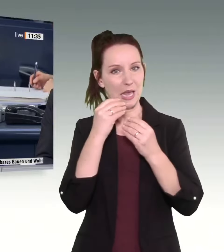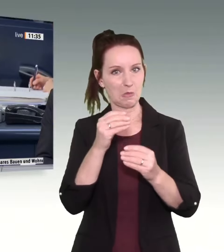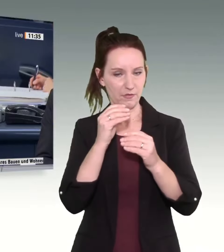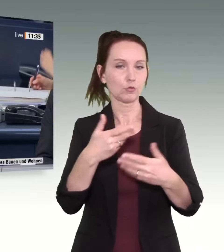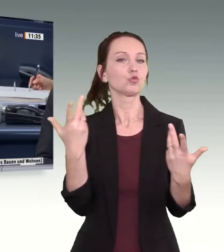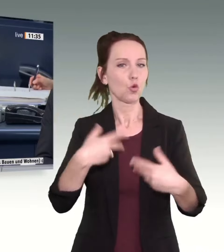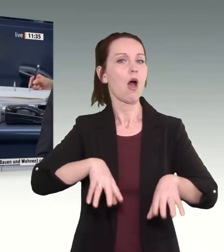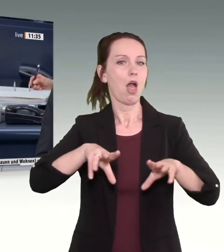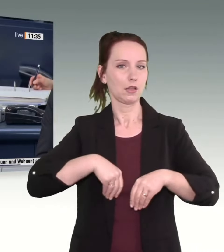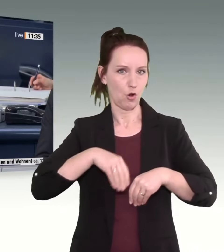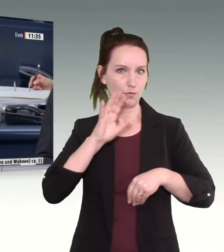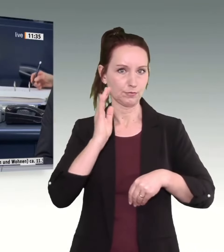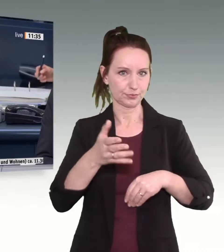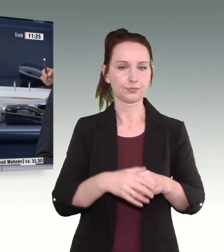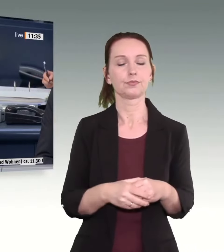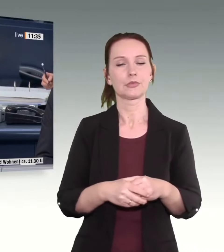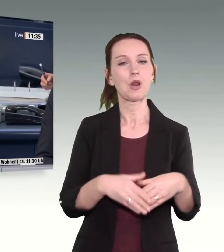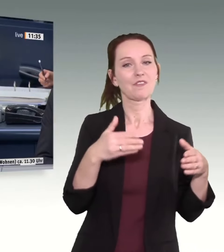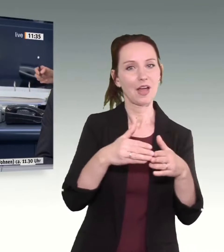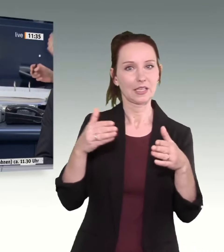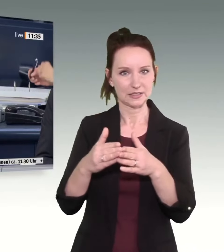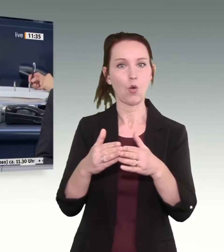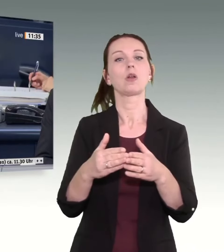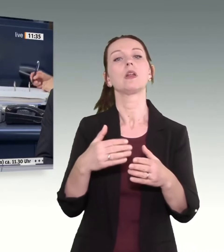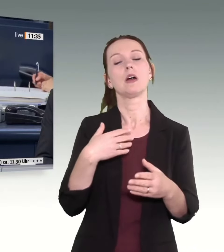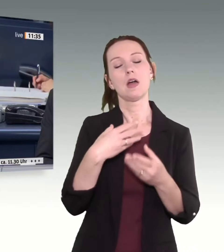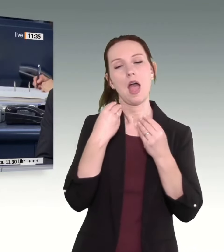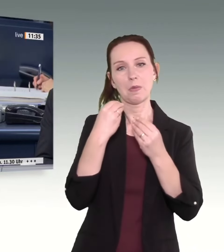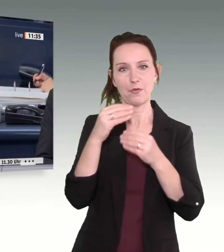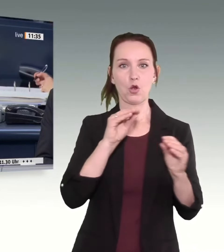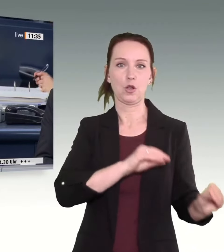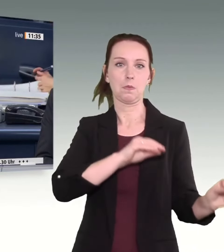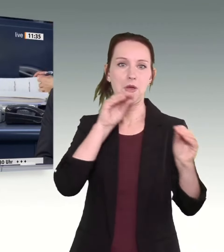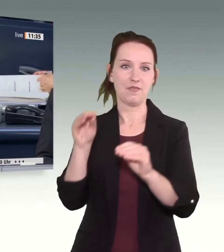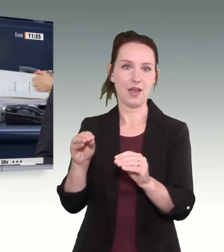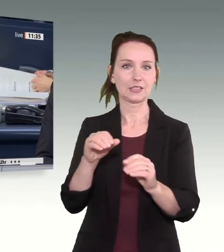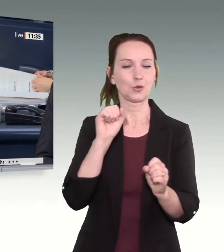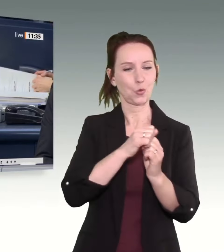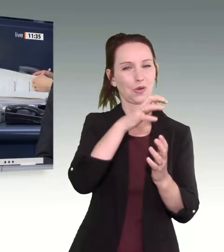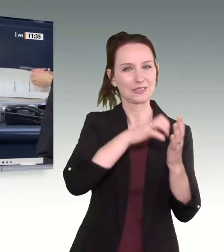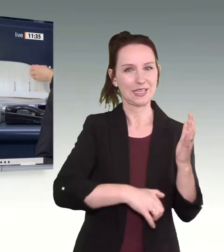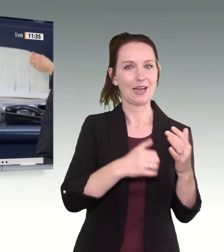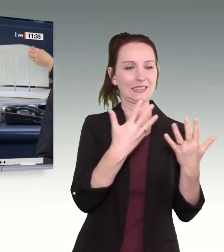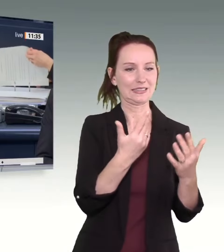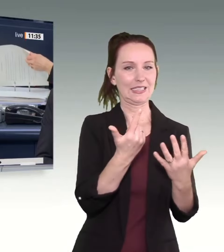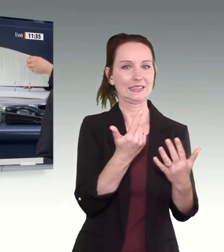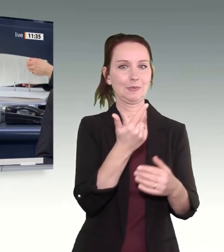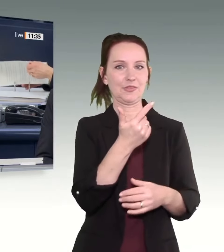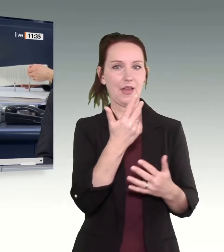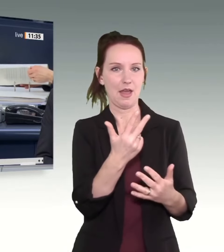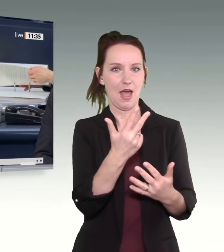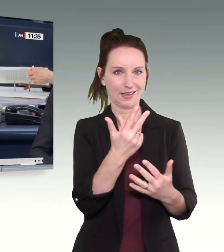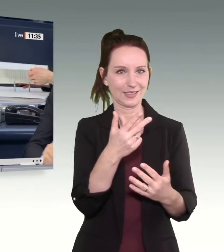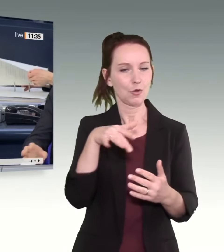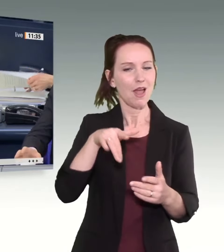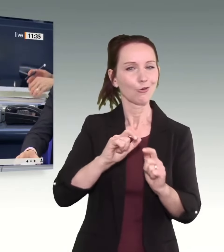angenommen. Interfraktionell wird Überweisung der Vorlage auf Drucksache 19 1728 an die in der Tagesordnung aufgeführten Ausschüsse